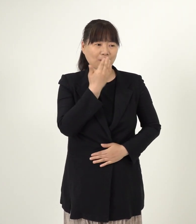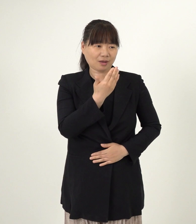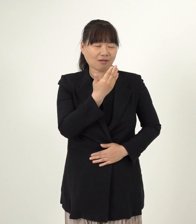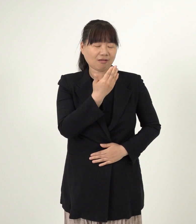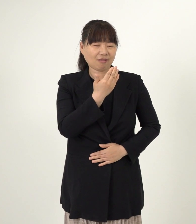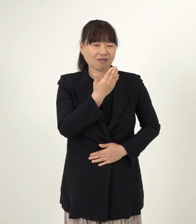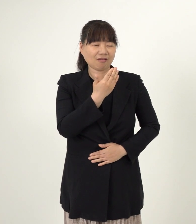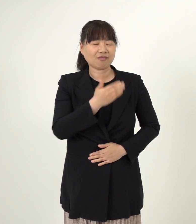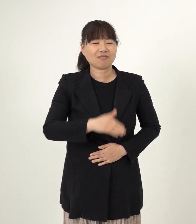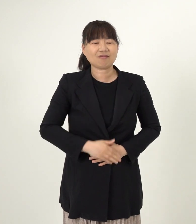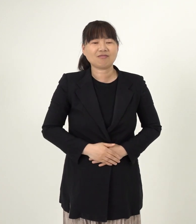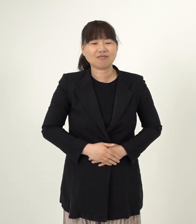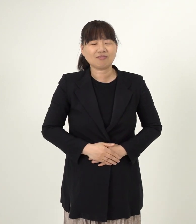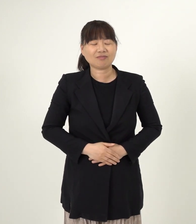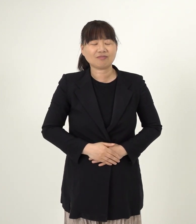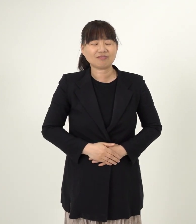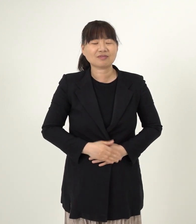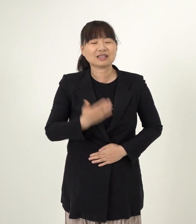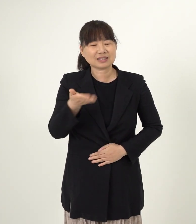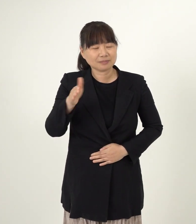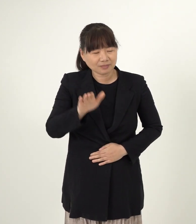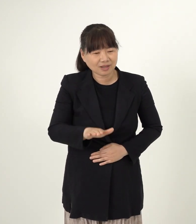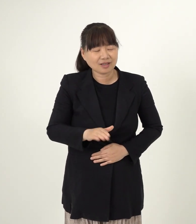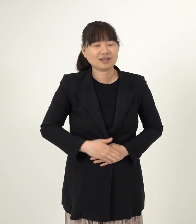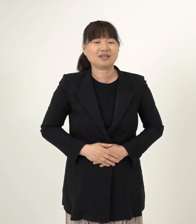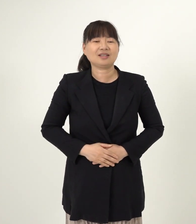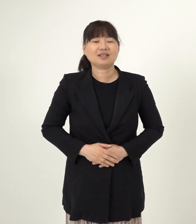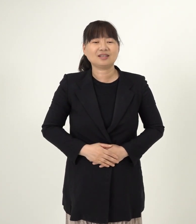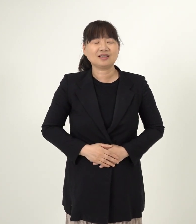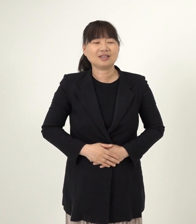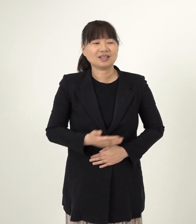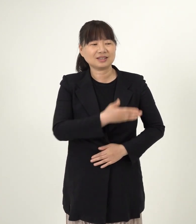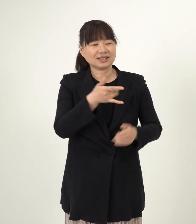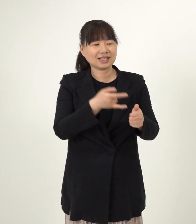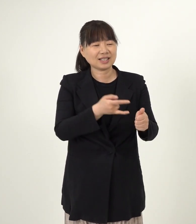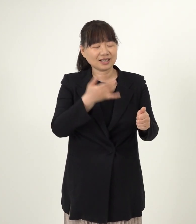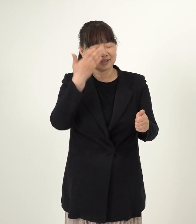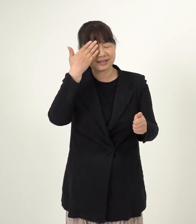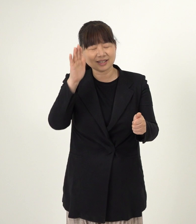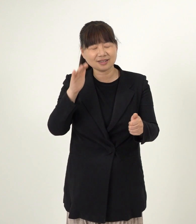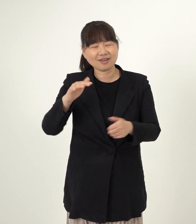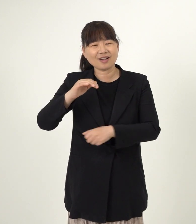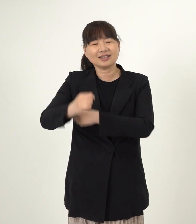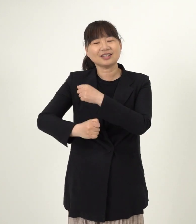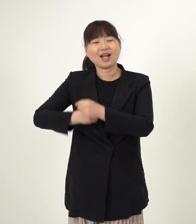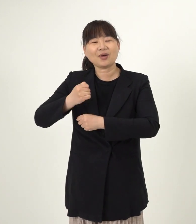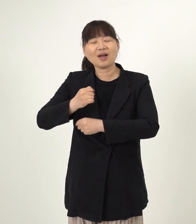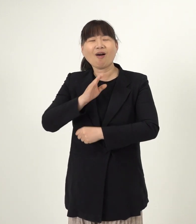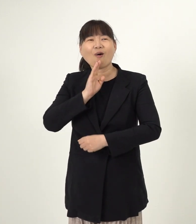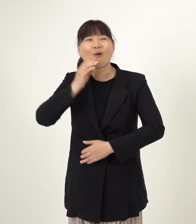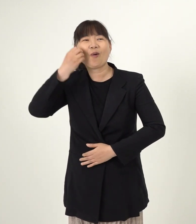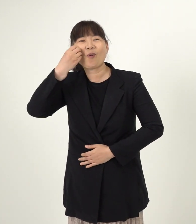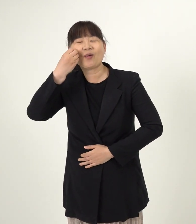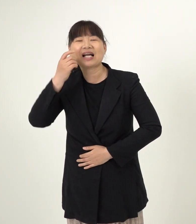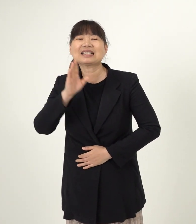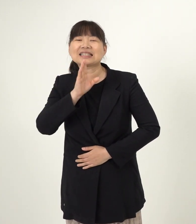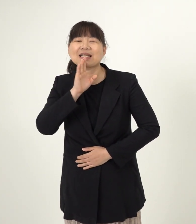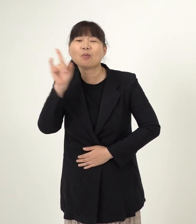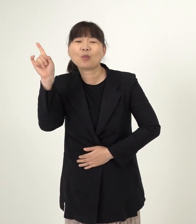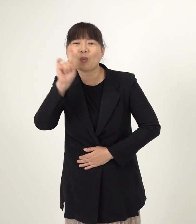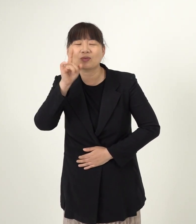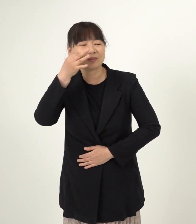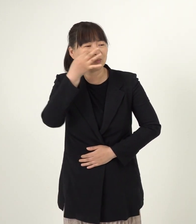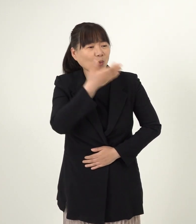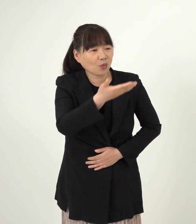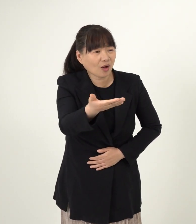있고 이길 수는 있어도 그들에게 이 낯선 자유의 신비가 무언가를 드러낼 수는